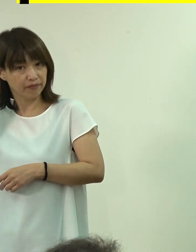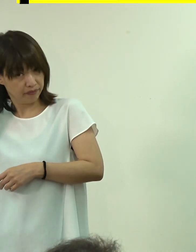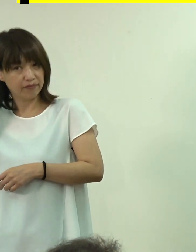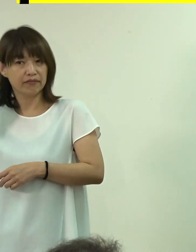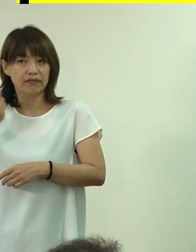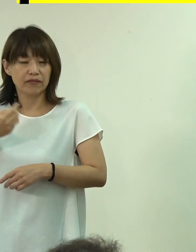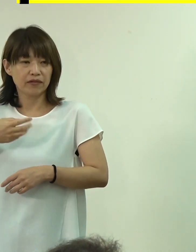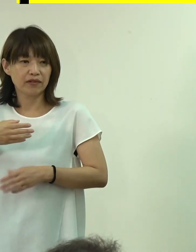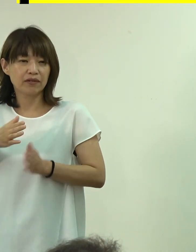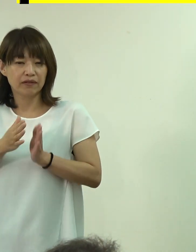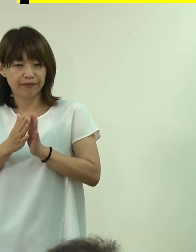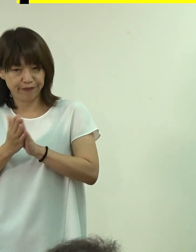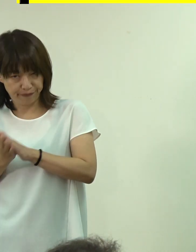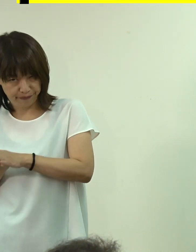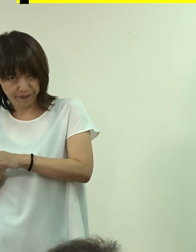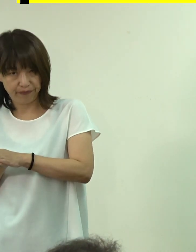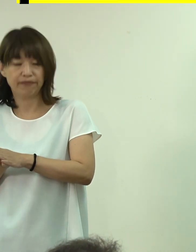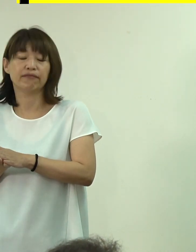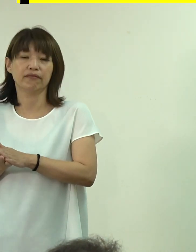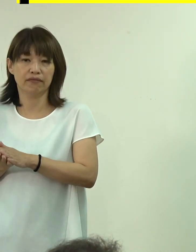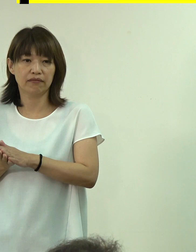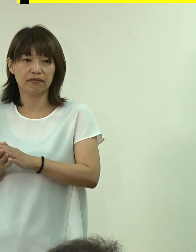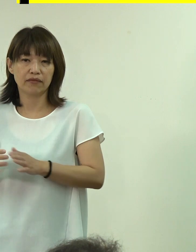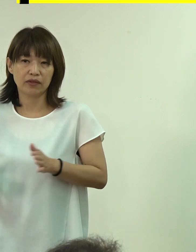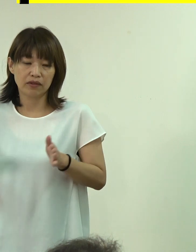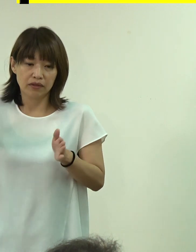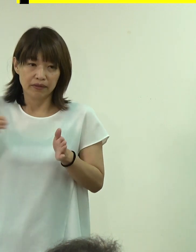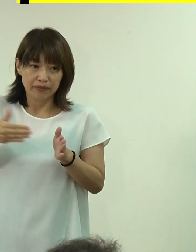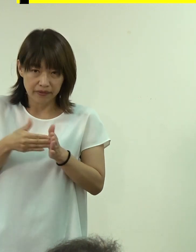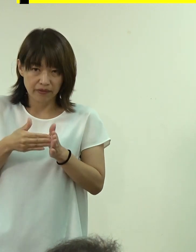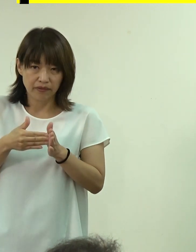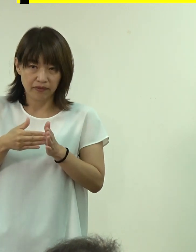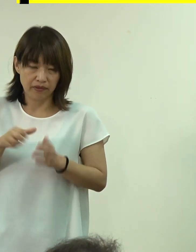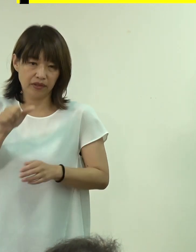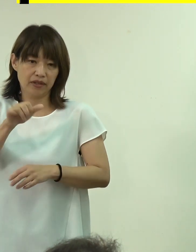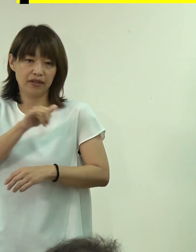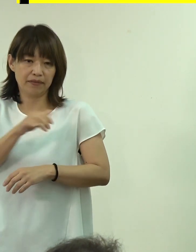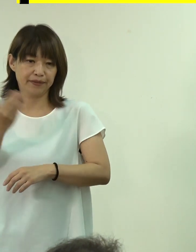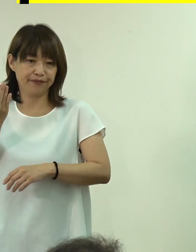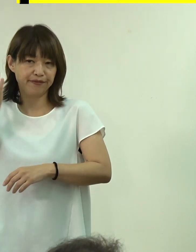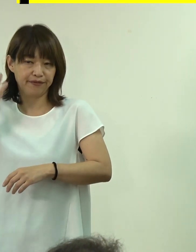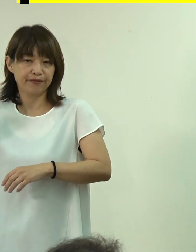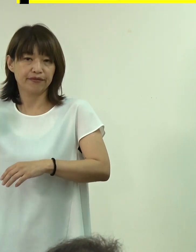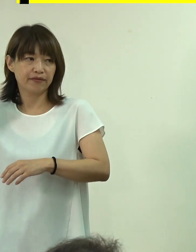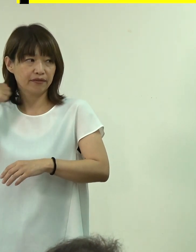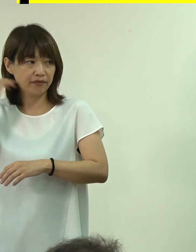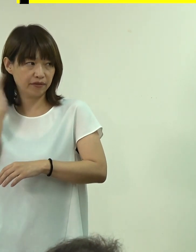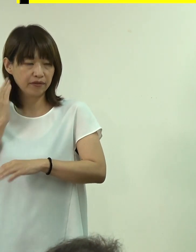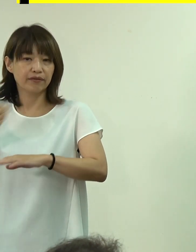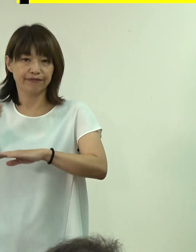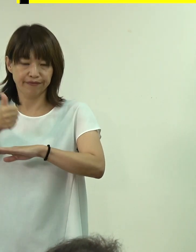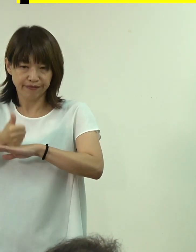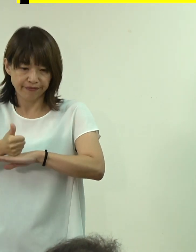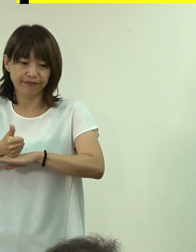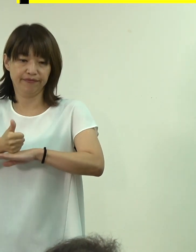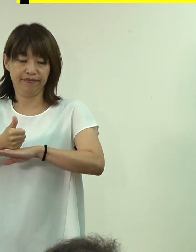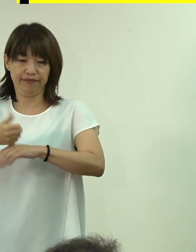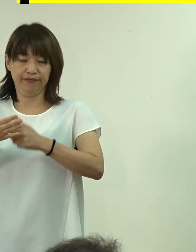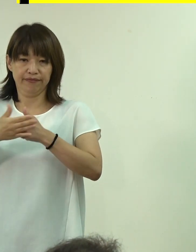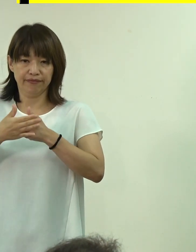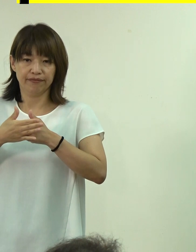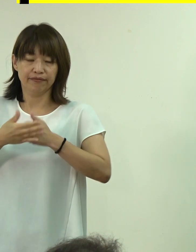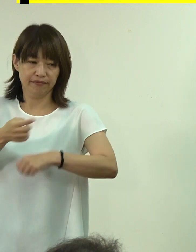んこれまでの阿部も登山よ今人脈人